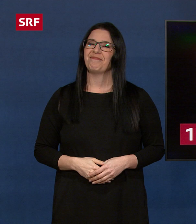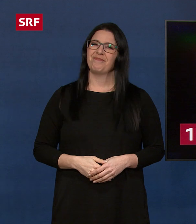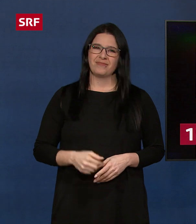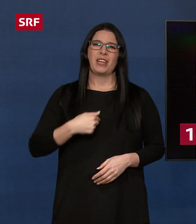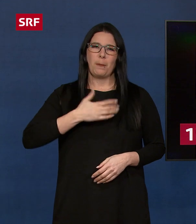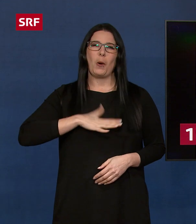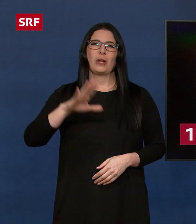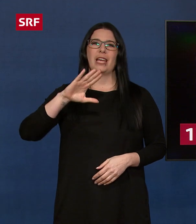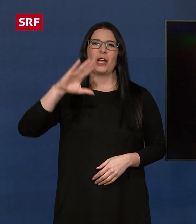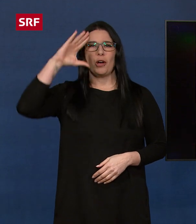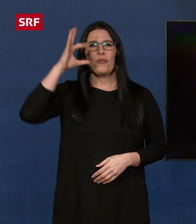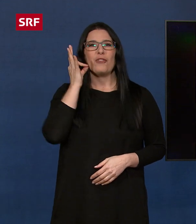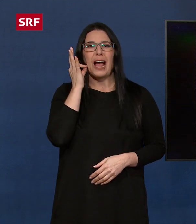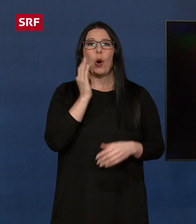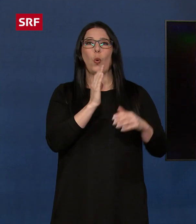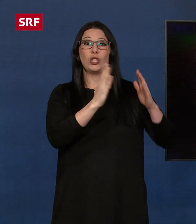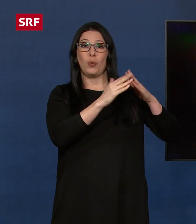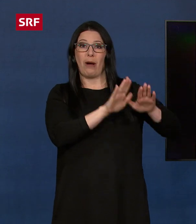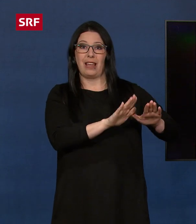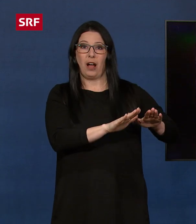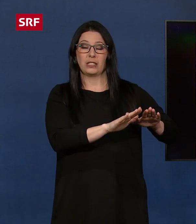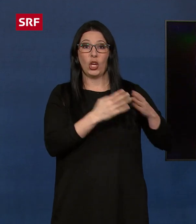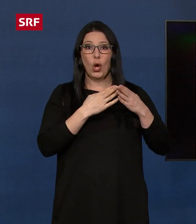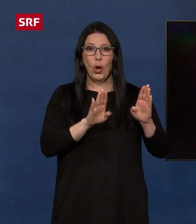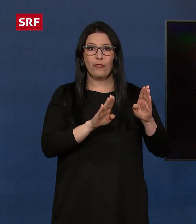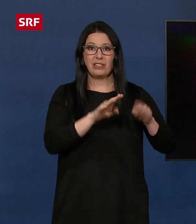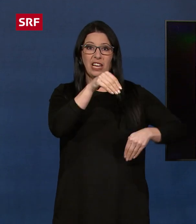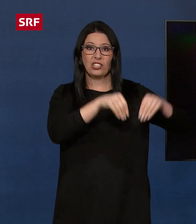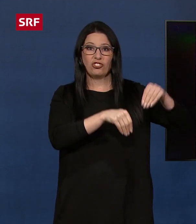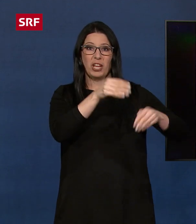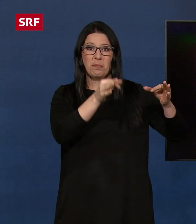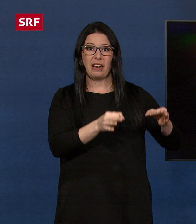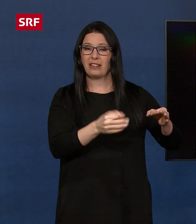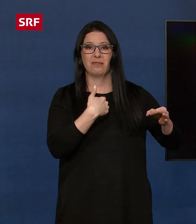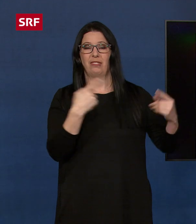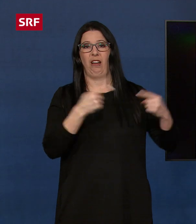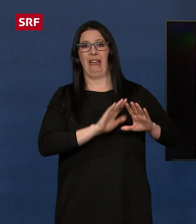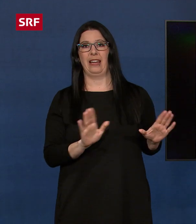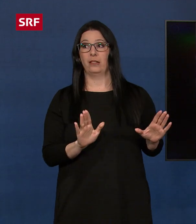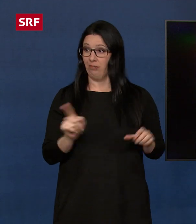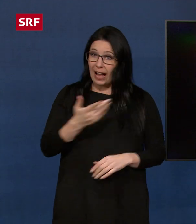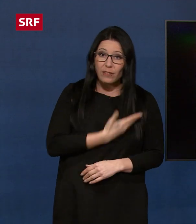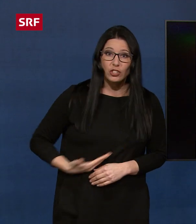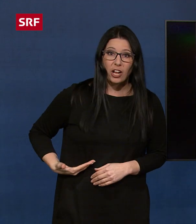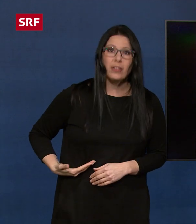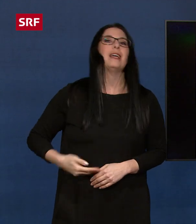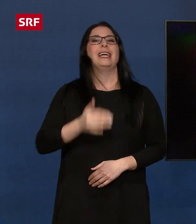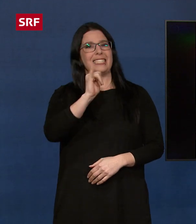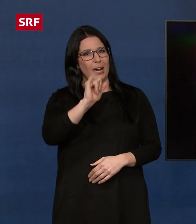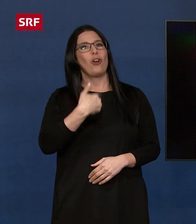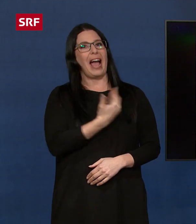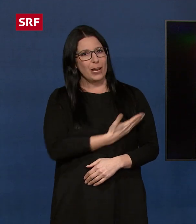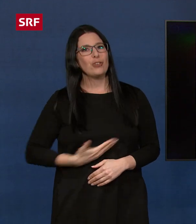lieb und recht im Haushalt. Für das öffentliche Stimmrecht, bin ich grundsätzlich dagegen. Sind Sie da mit Ihrem Mann einverstanden? Jawohl.